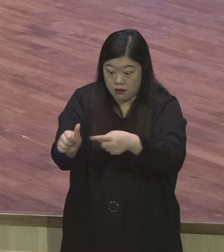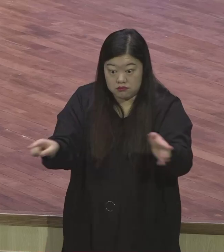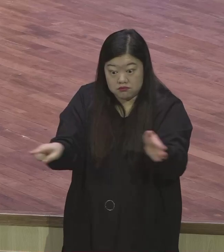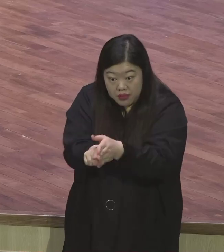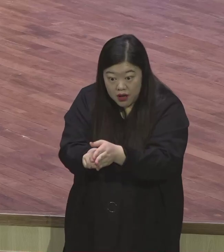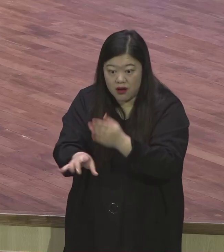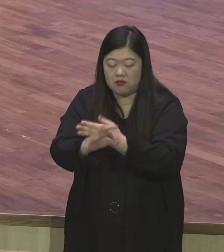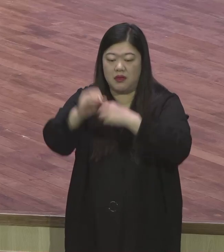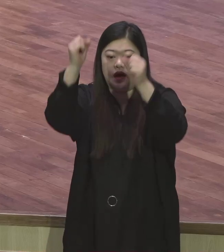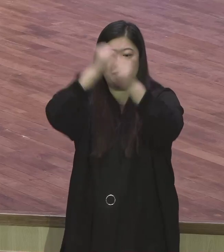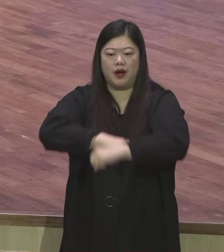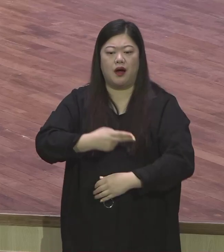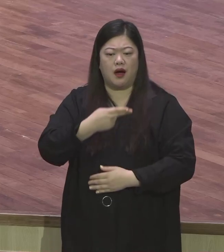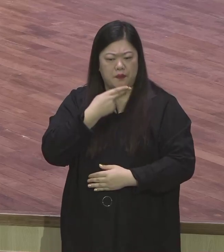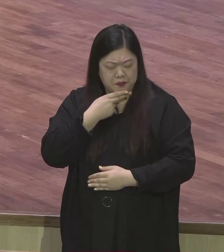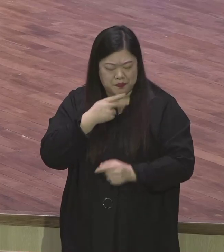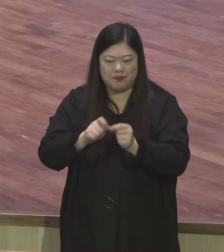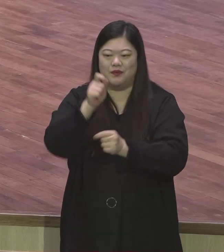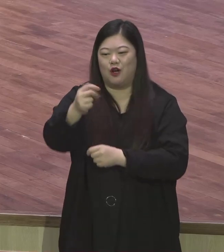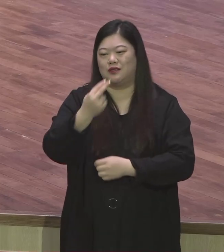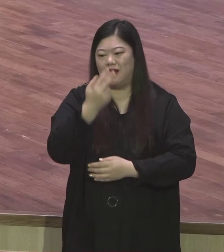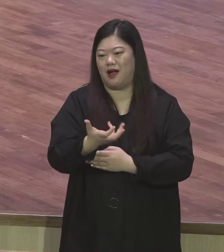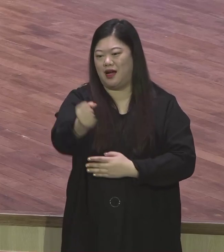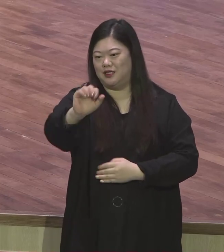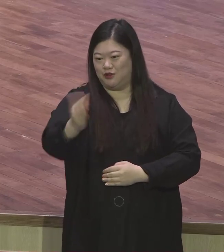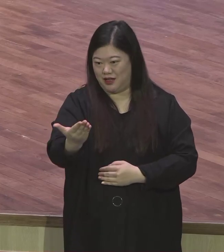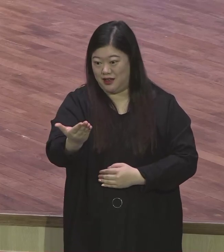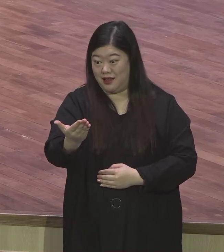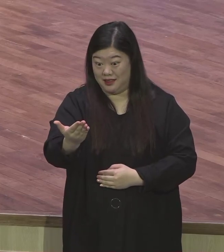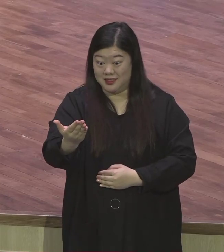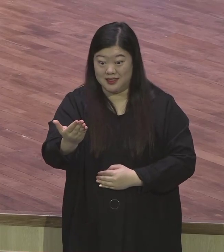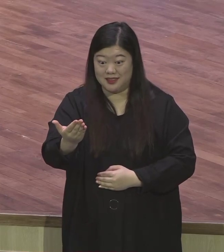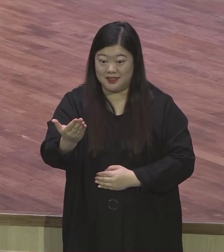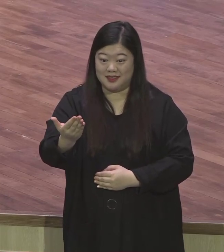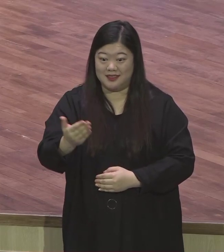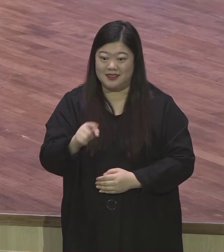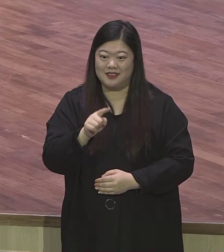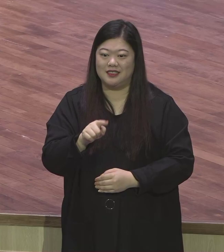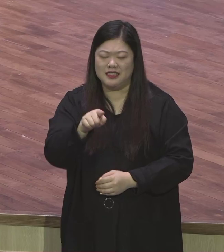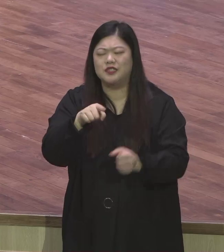않고 영생을 얻게 하려 하십니다. 그랬습니다.